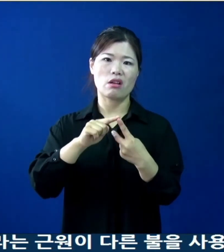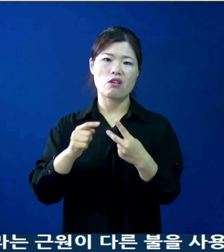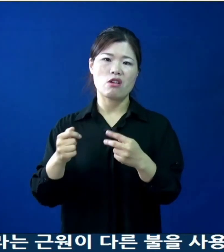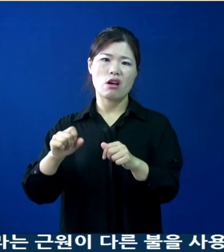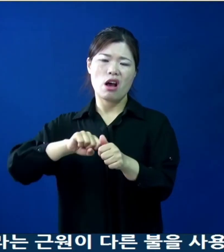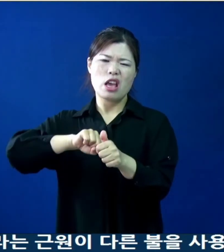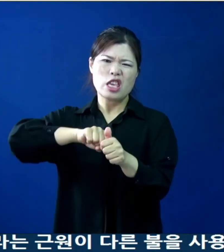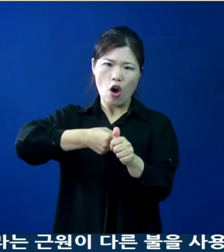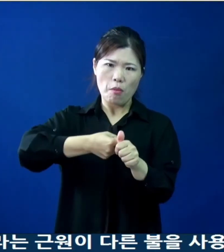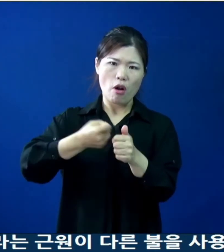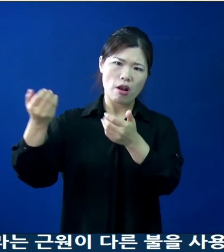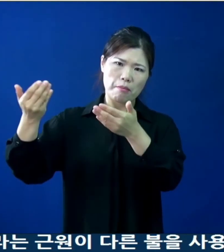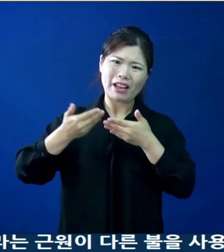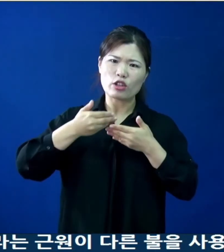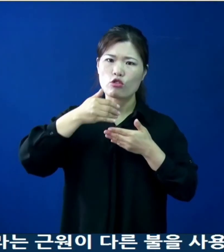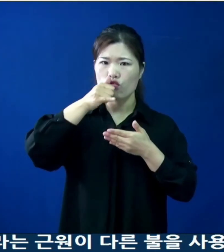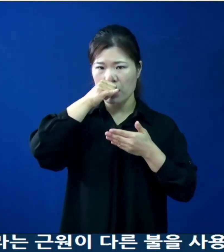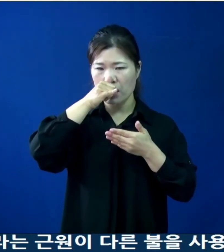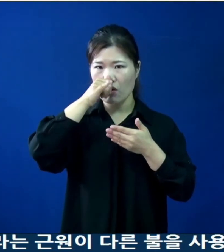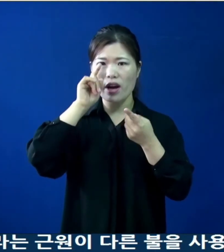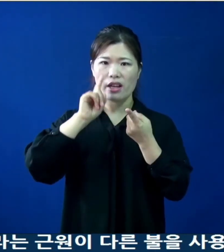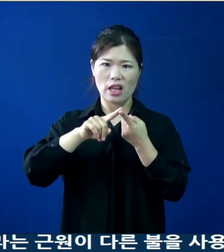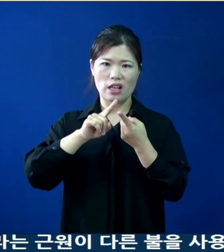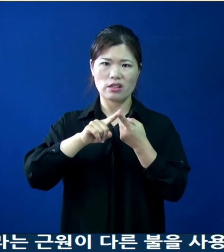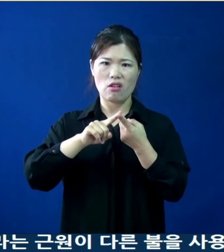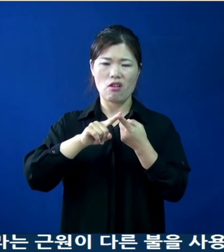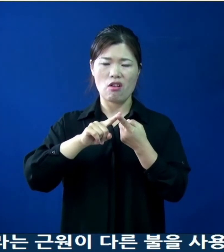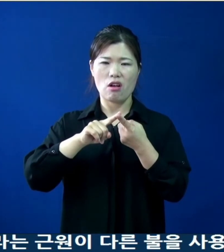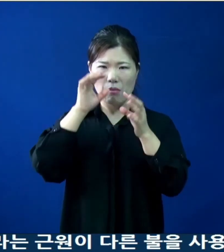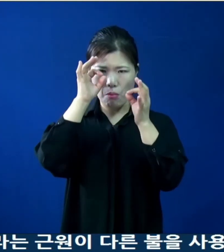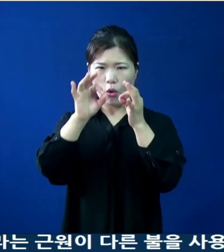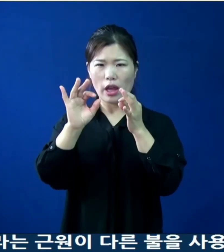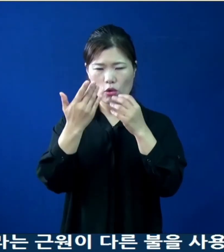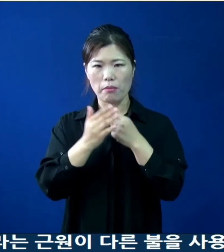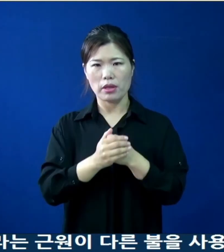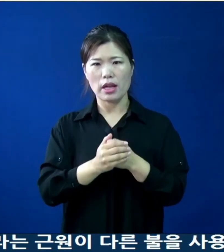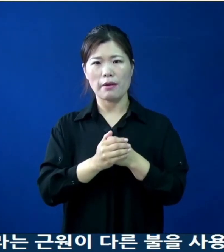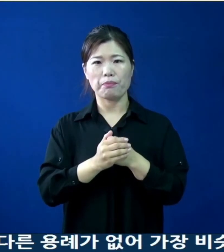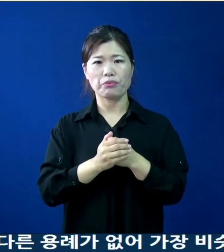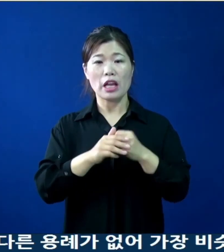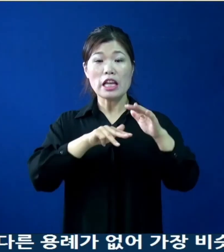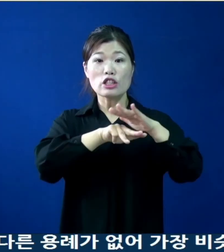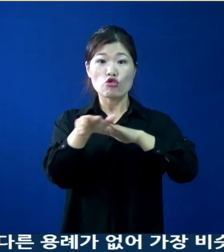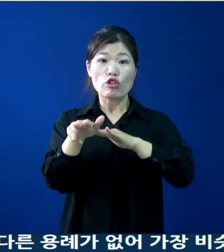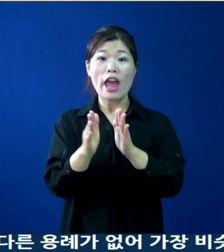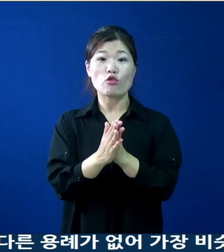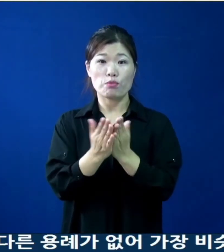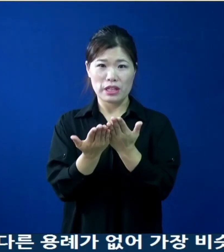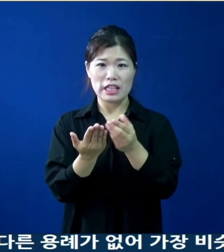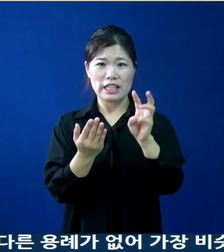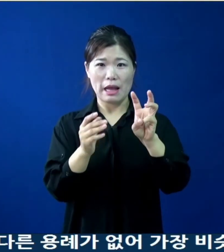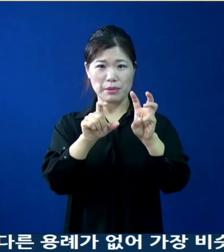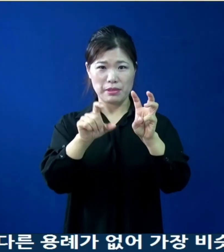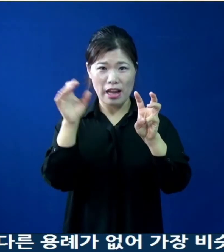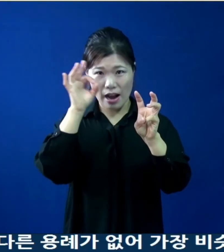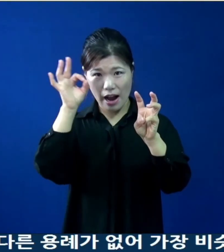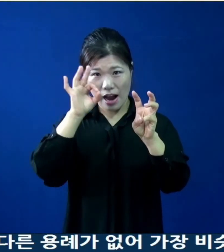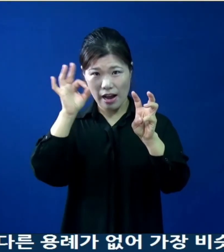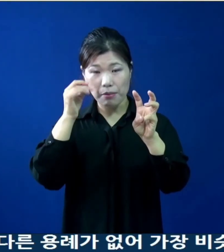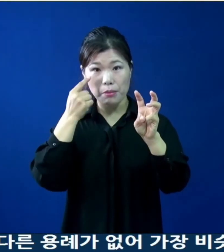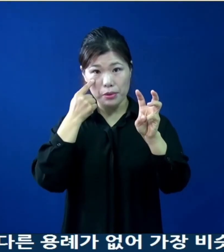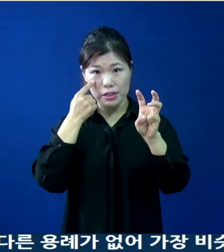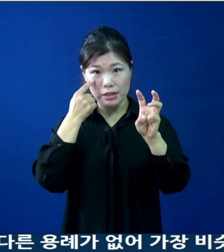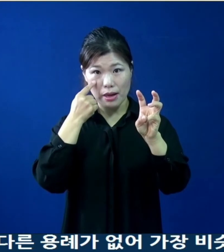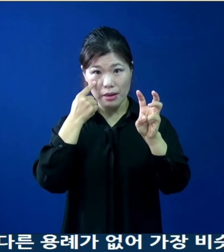받을 수 있는 규정을 살펴보면 좋을 것 같습니다. 출애굽기 30장인데 출애굽기 30장 같이 펴서 오늘 본문과